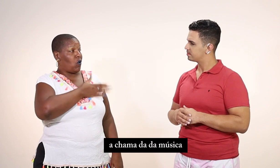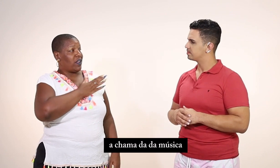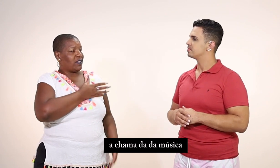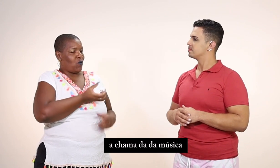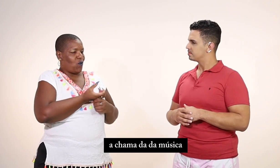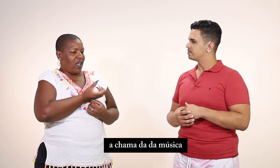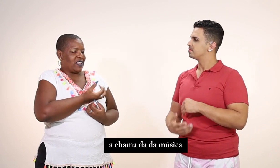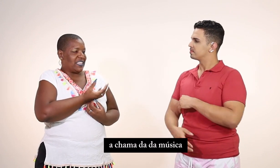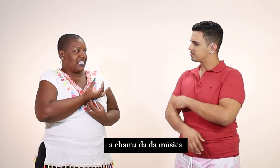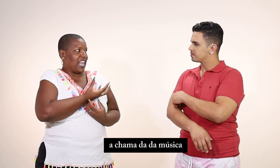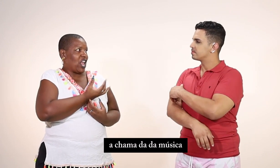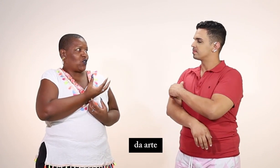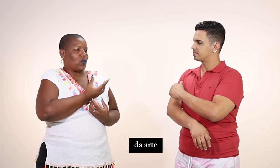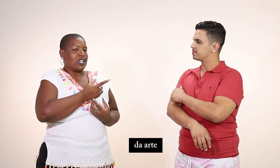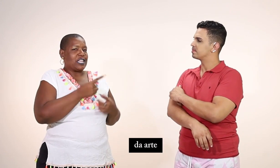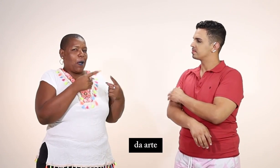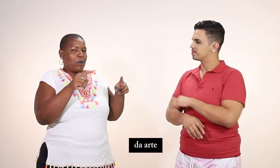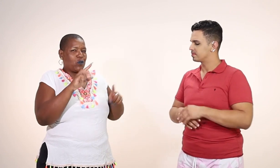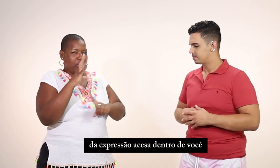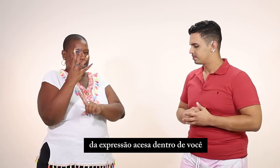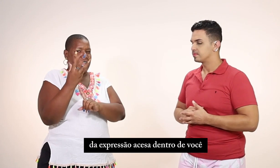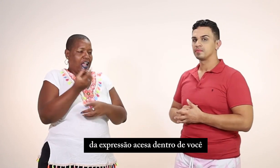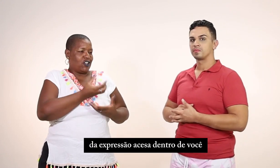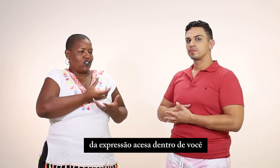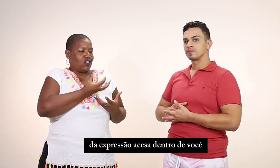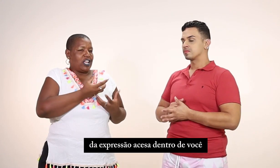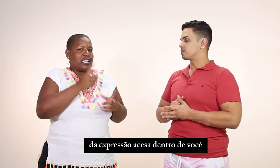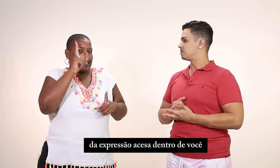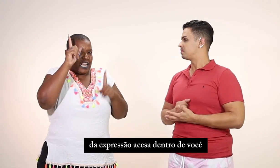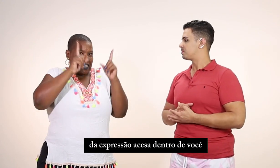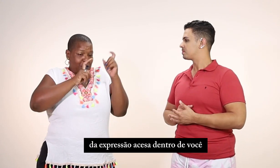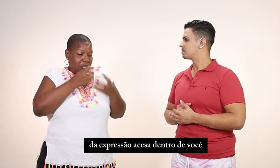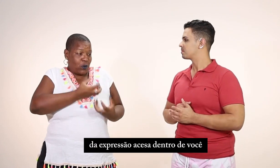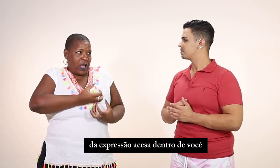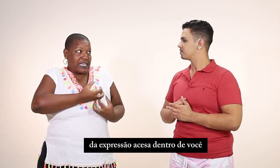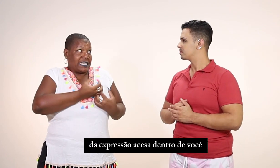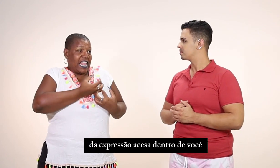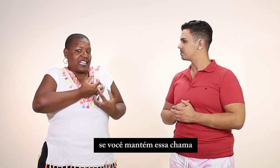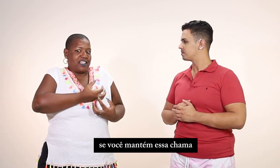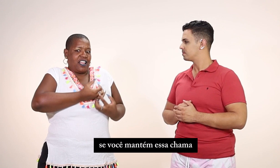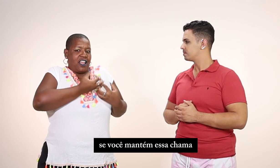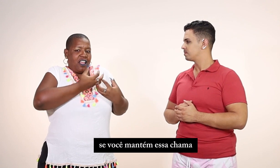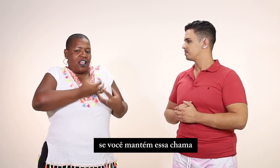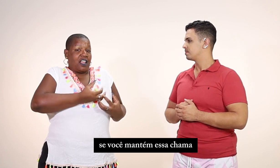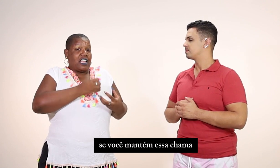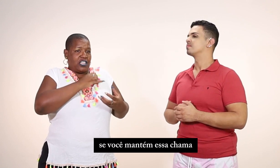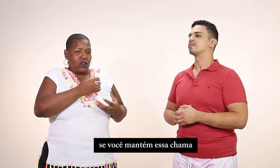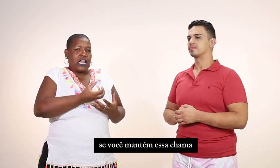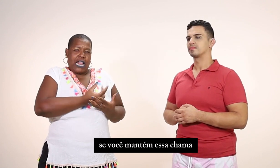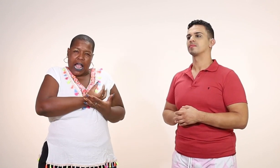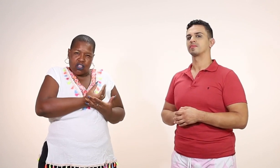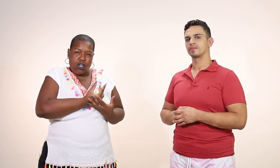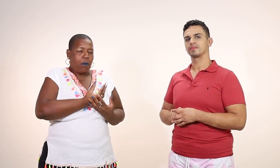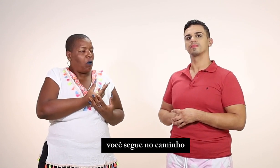chama da música, da arte, da expressão acesa dentro de você. Se você mantém essa chama,